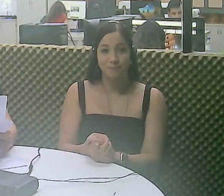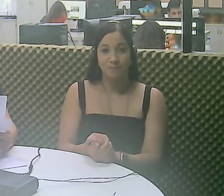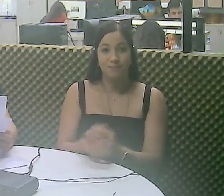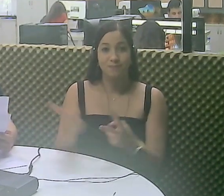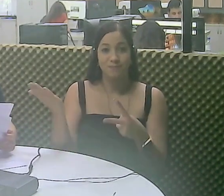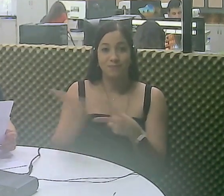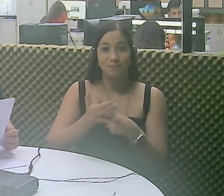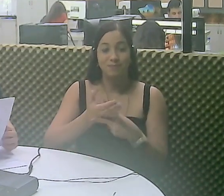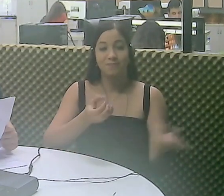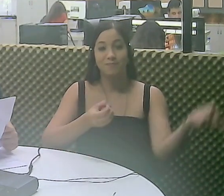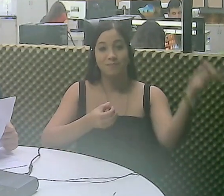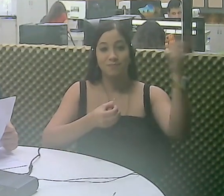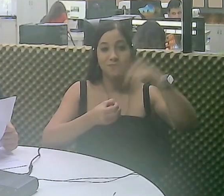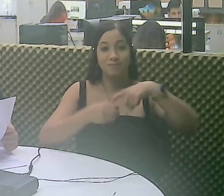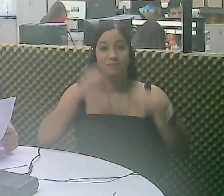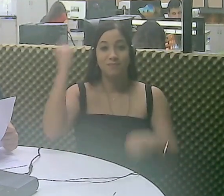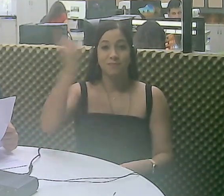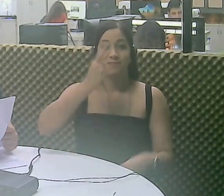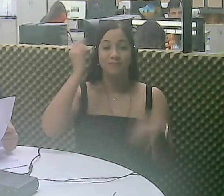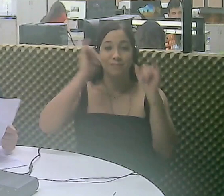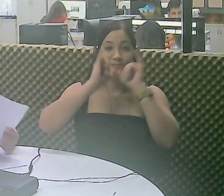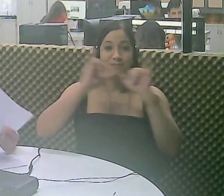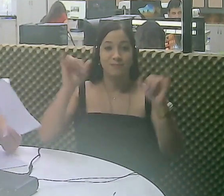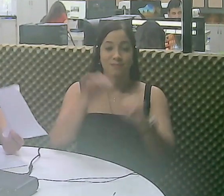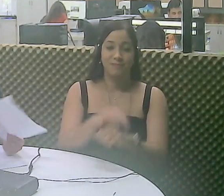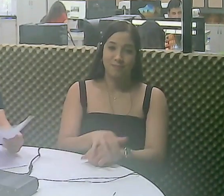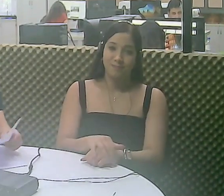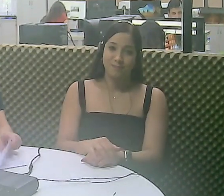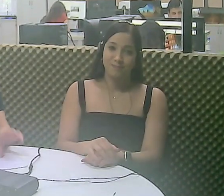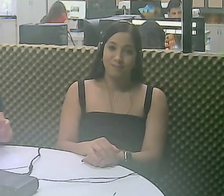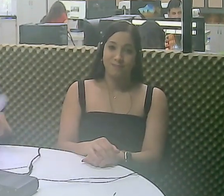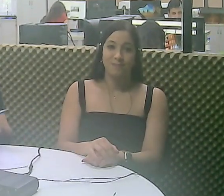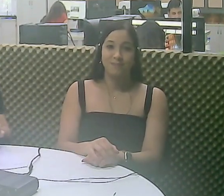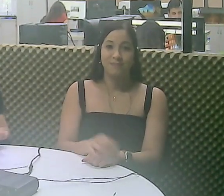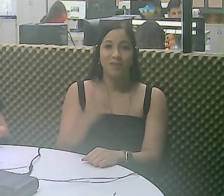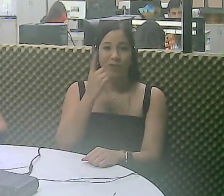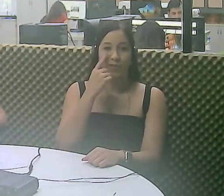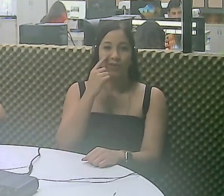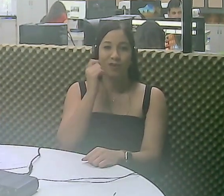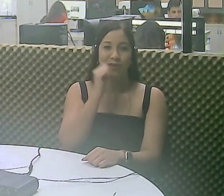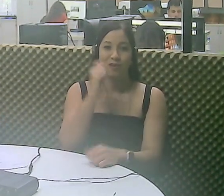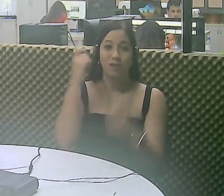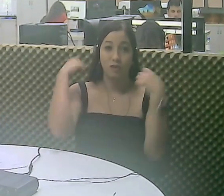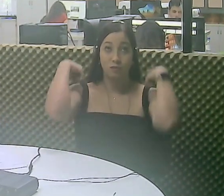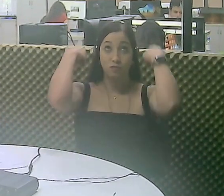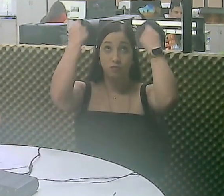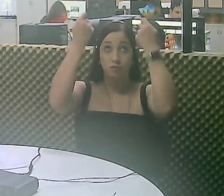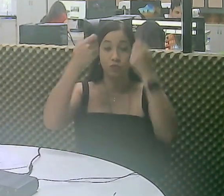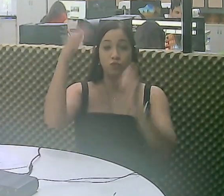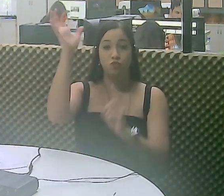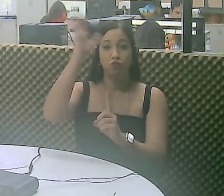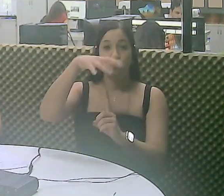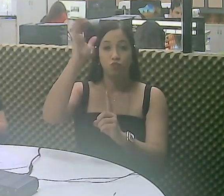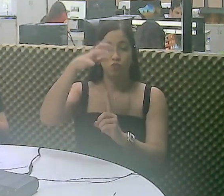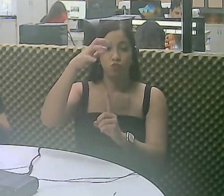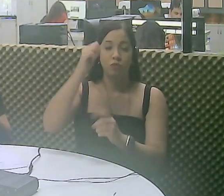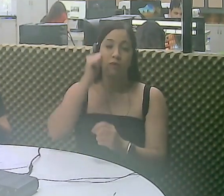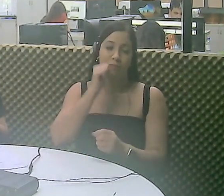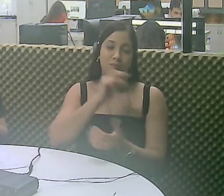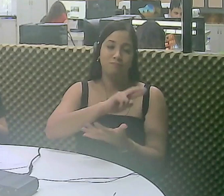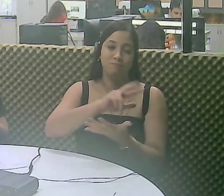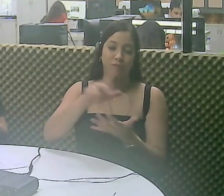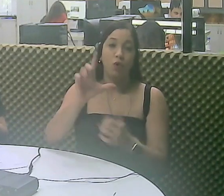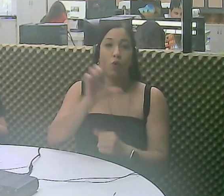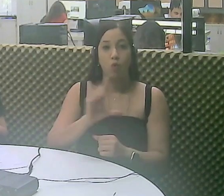Vamos agora a um breve intervalo e na volta tem giro de notícias. Essa é a capa de chuva da Ana, mas podia ser da Cláudia, da